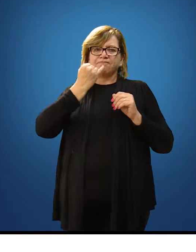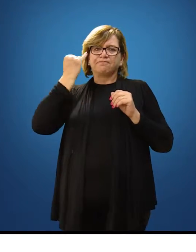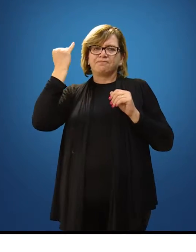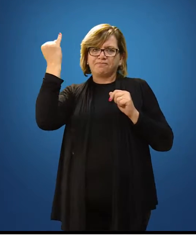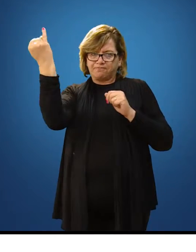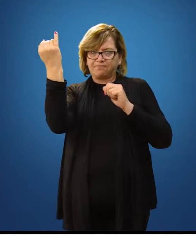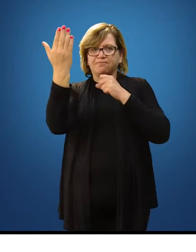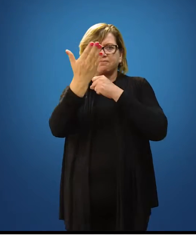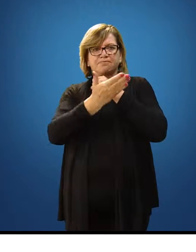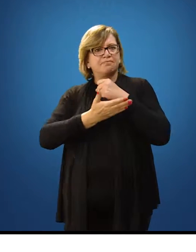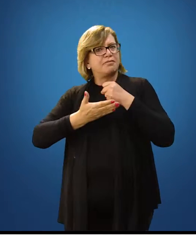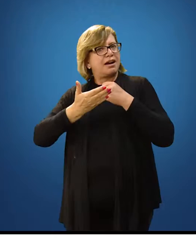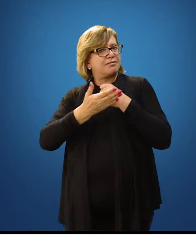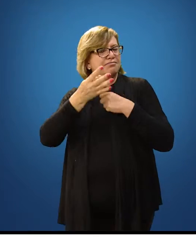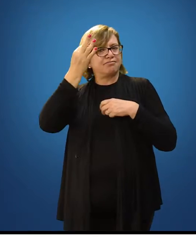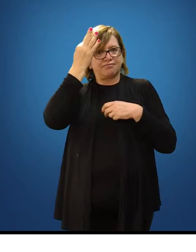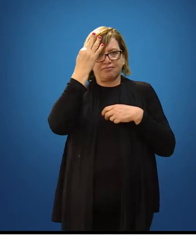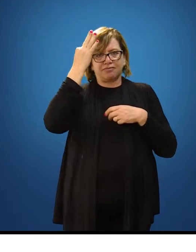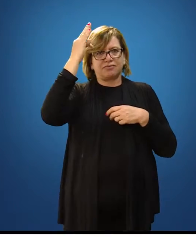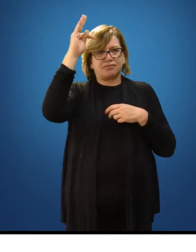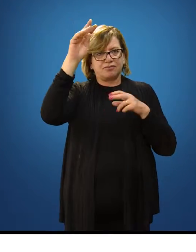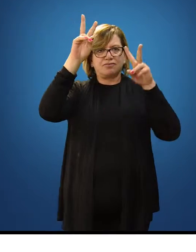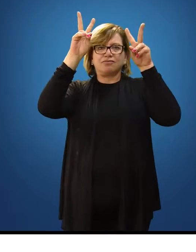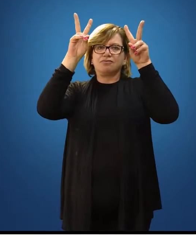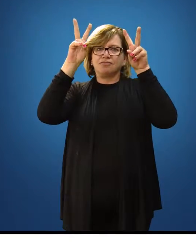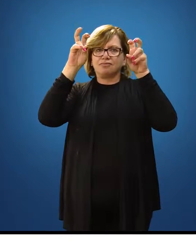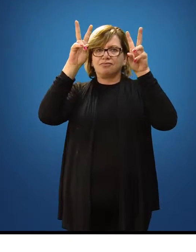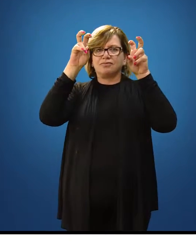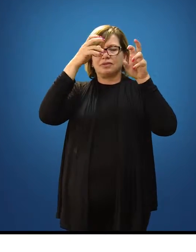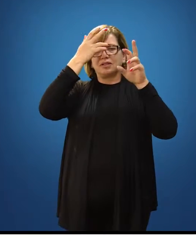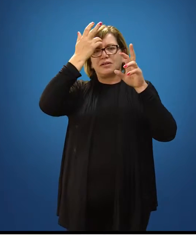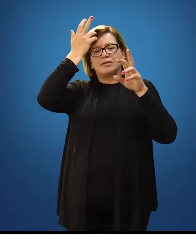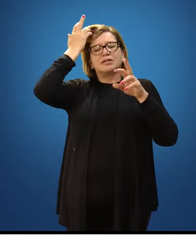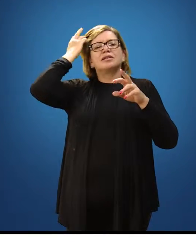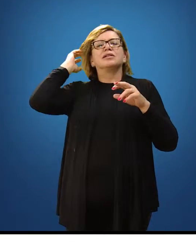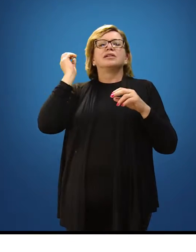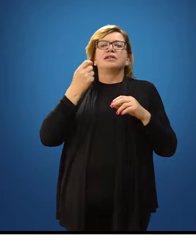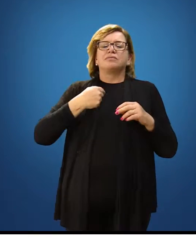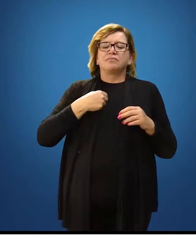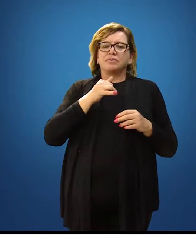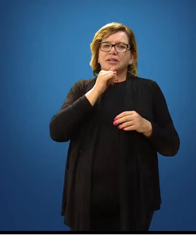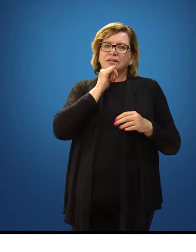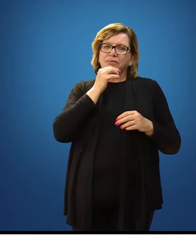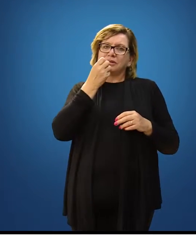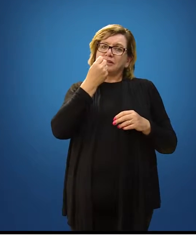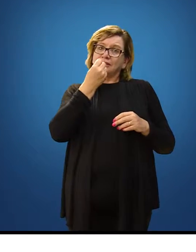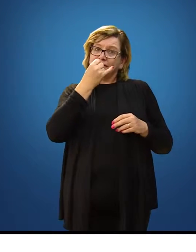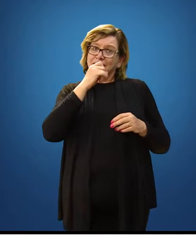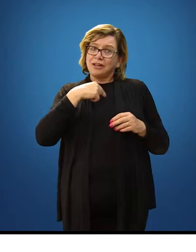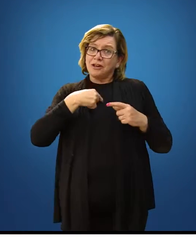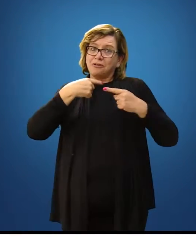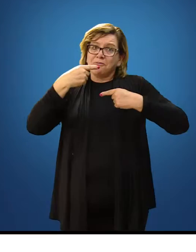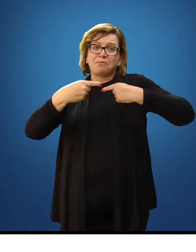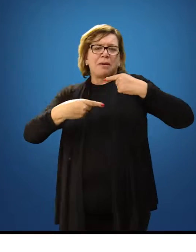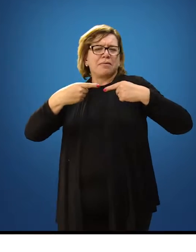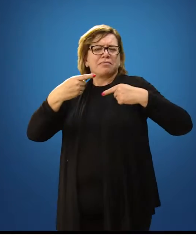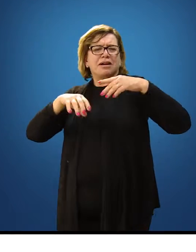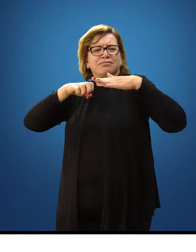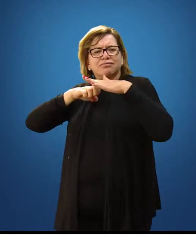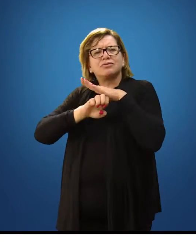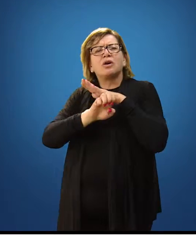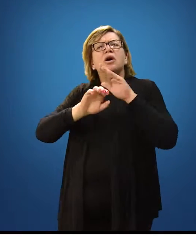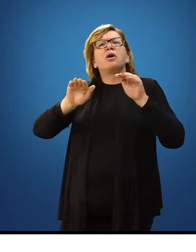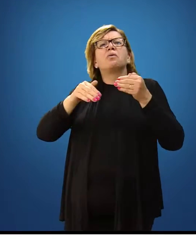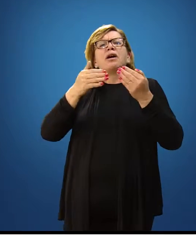vão embasar teoricamente o tema que você está discutindo. Então, se eu estou discutindo sobre empreendedorismo, quais são os autores,